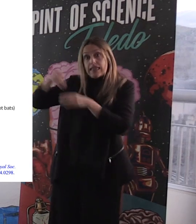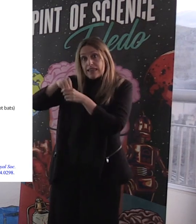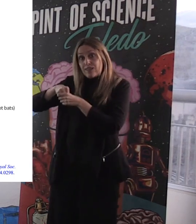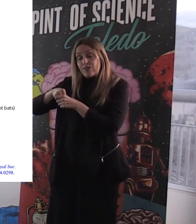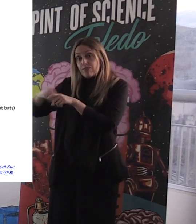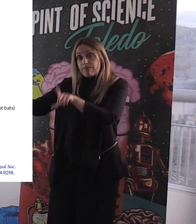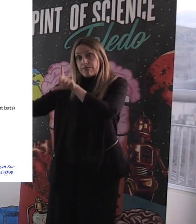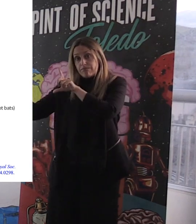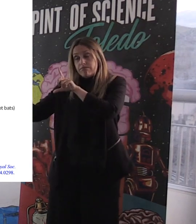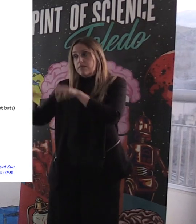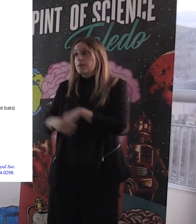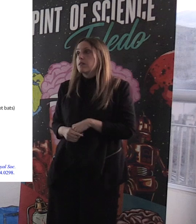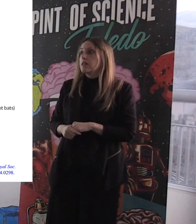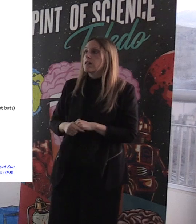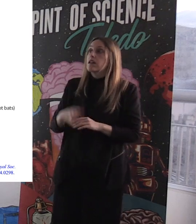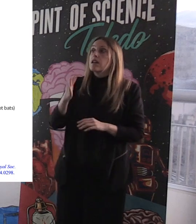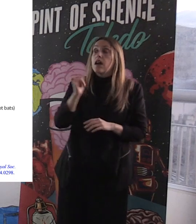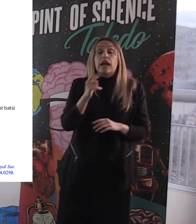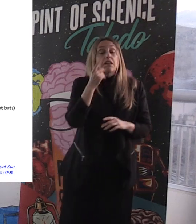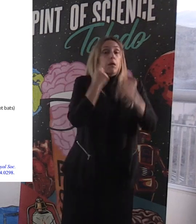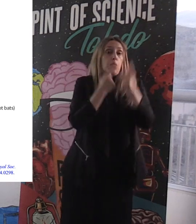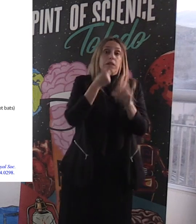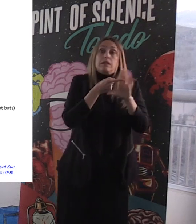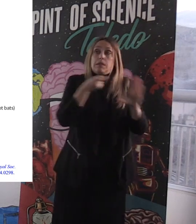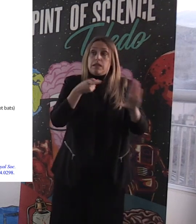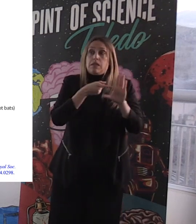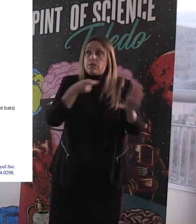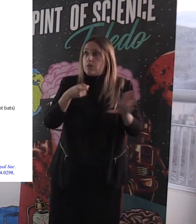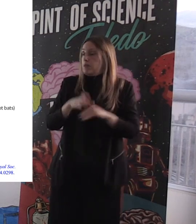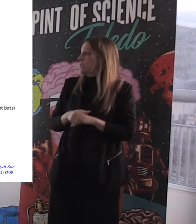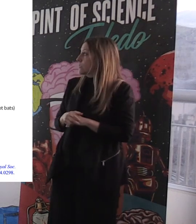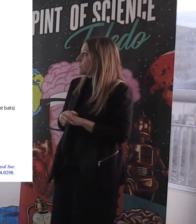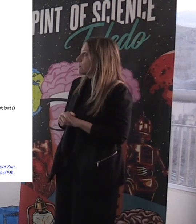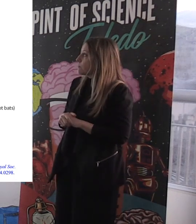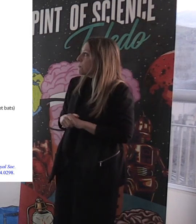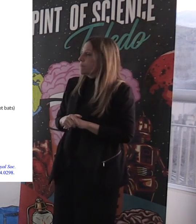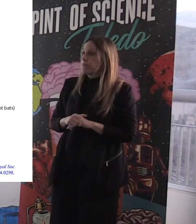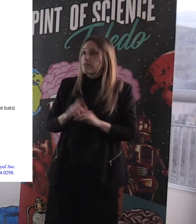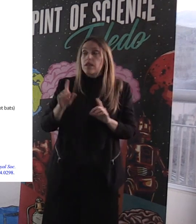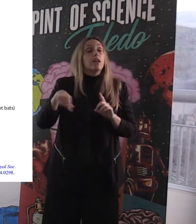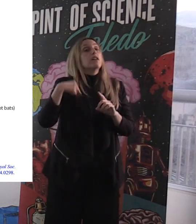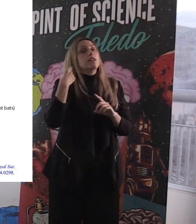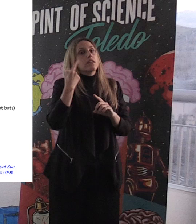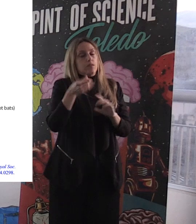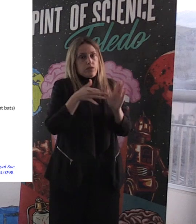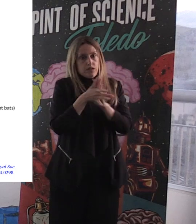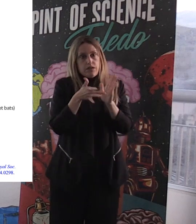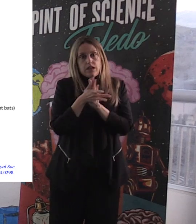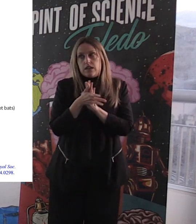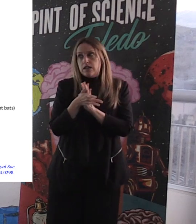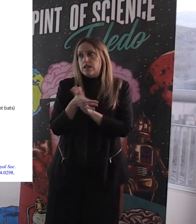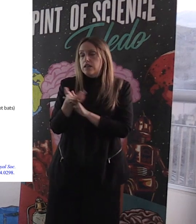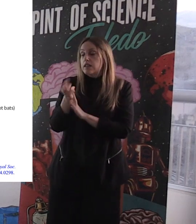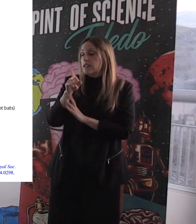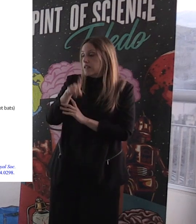de uno de estos puntos. Hay unas excepciones, de este hablaré un poco más tarde, y también